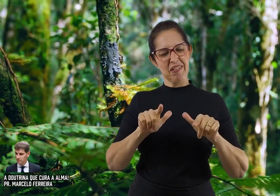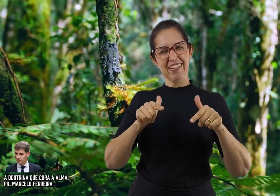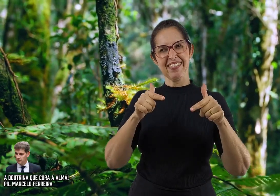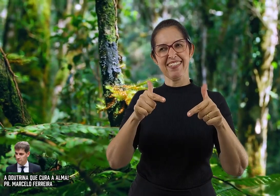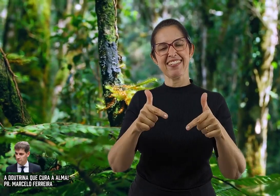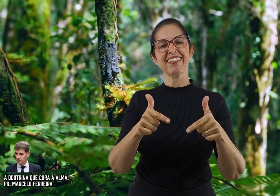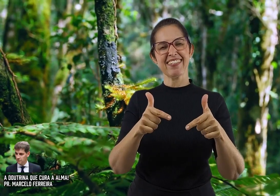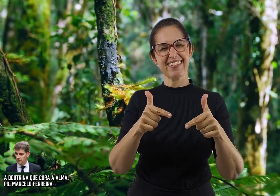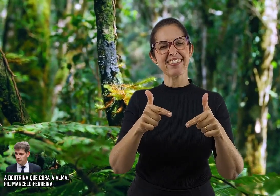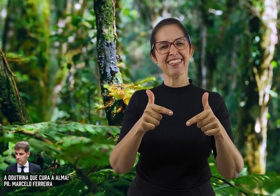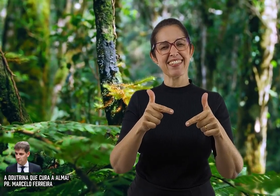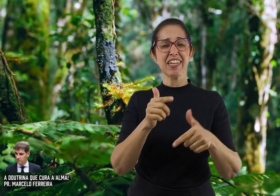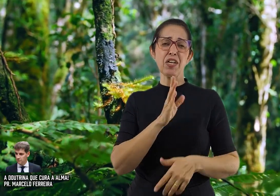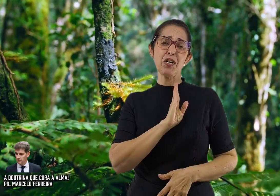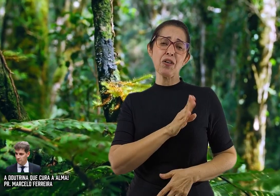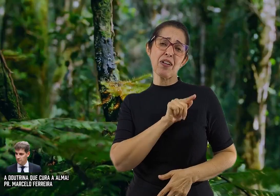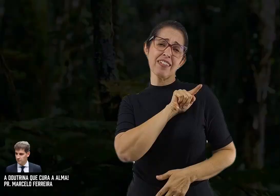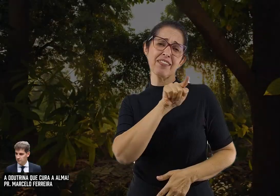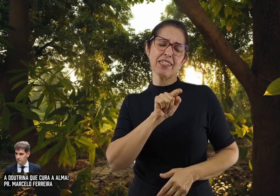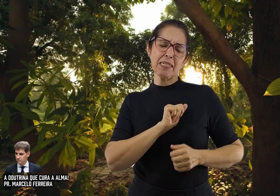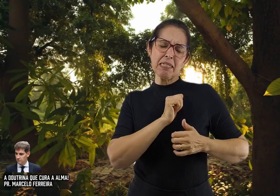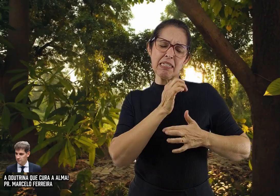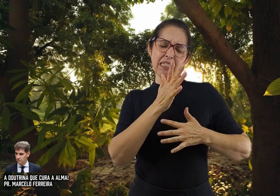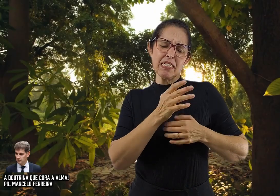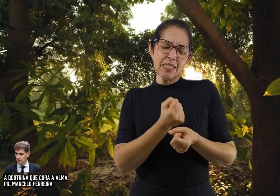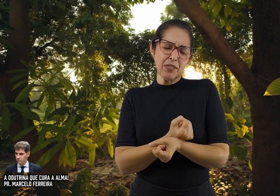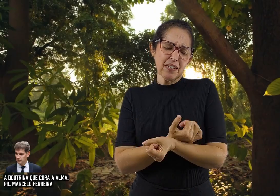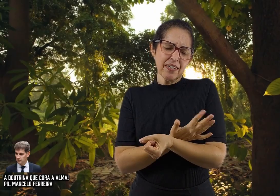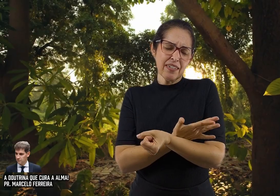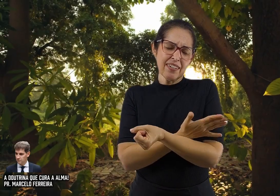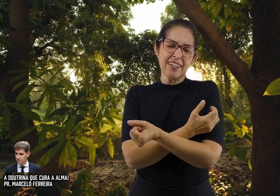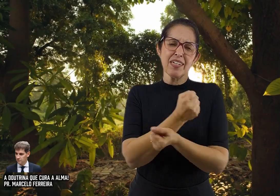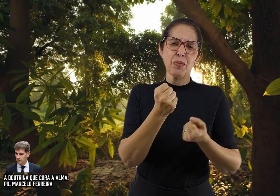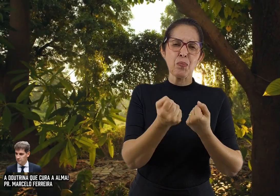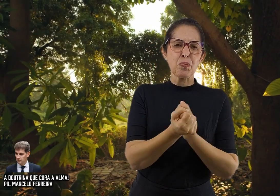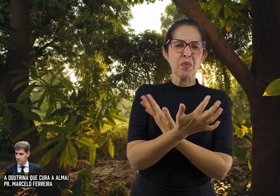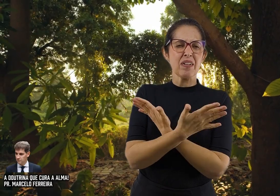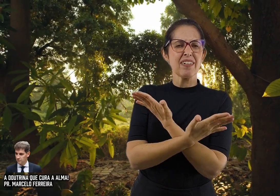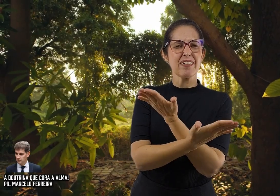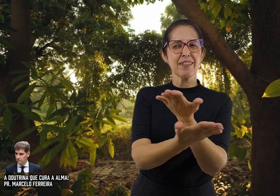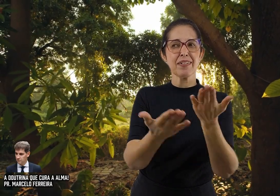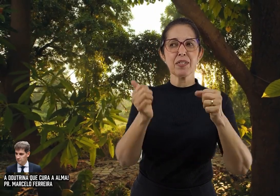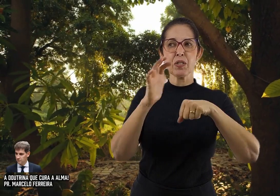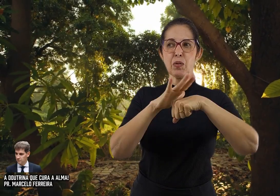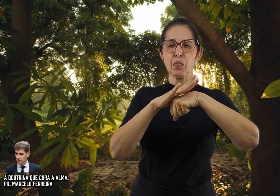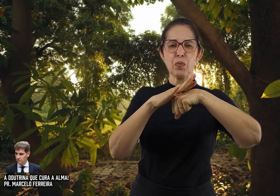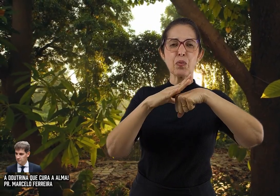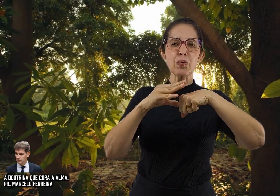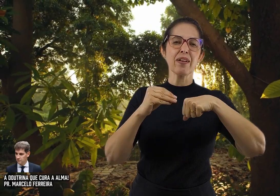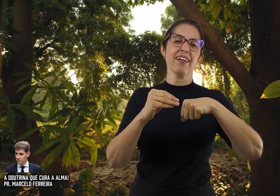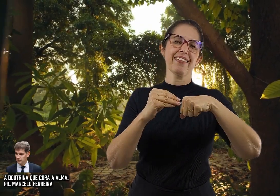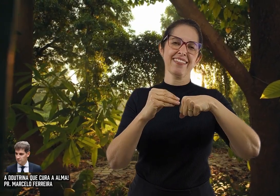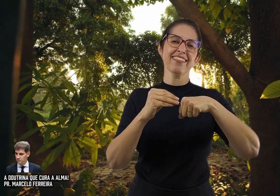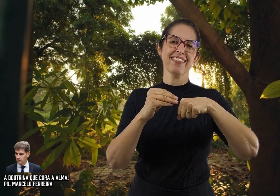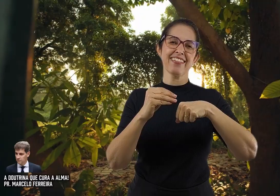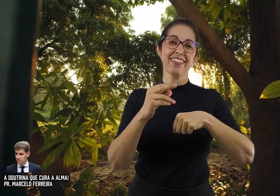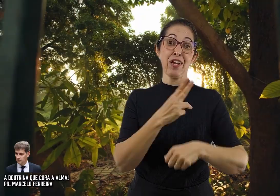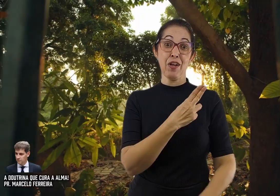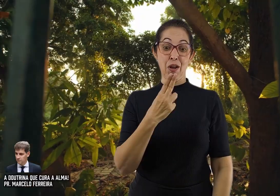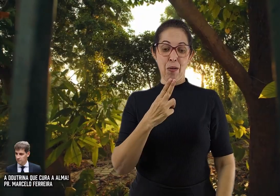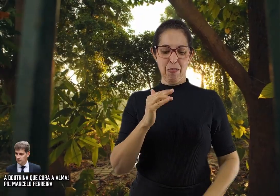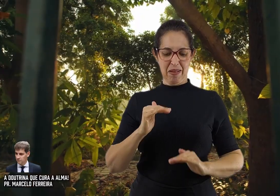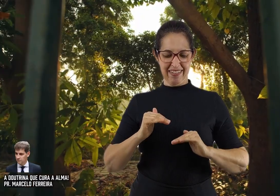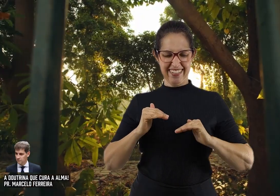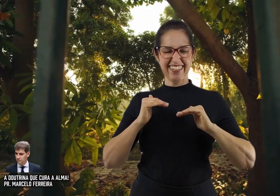tenho quebrantado corações, eu tenho curado, e o meu nome ele está